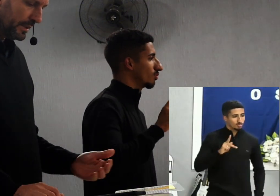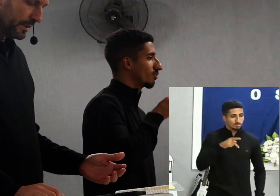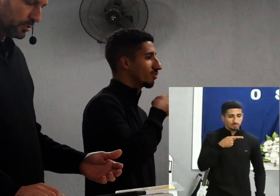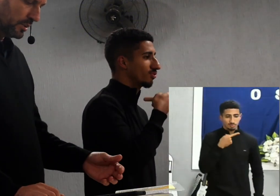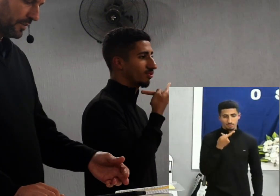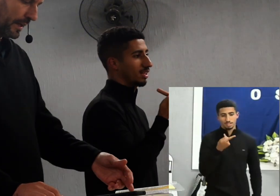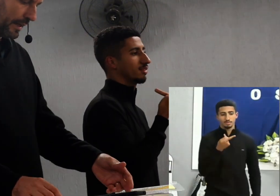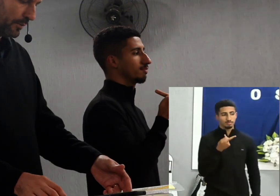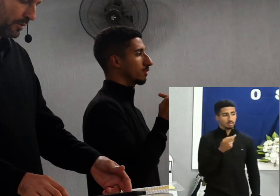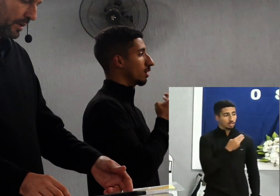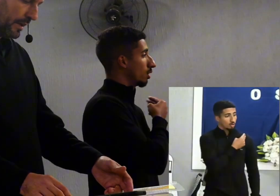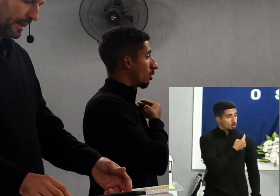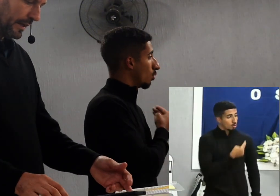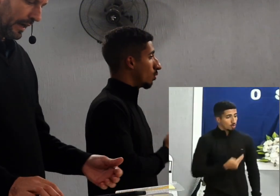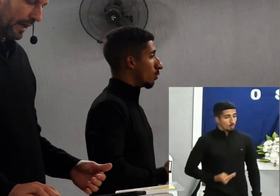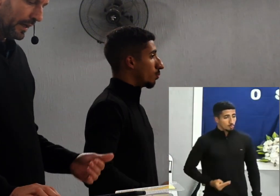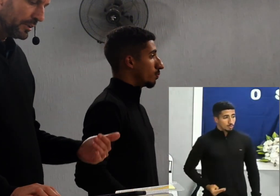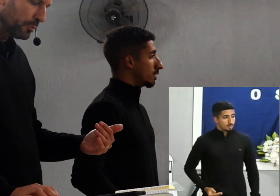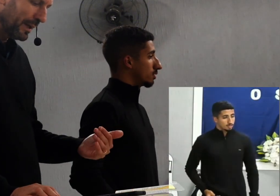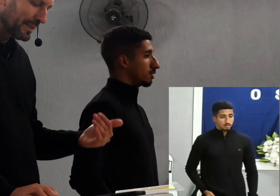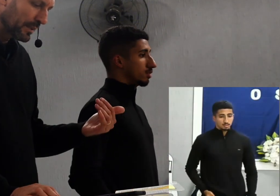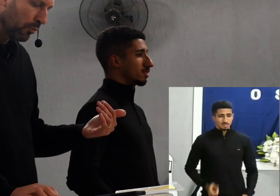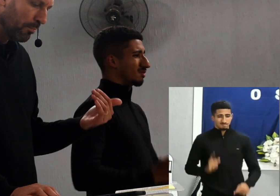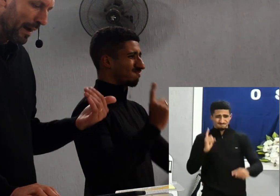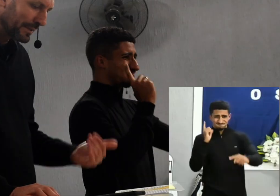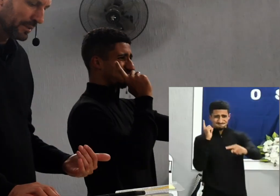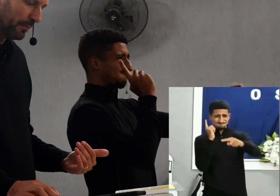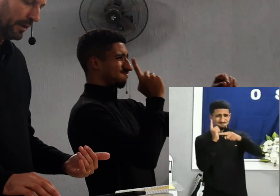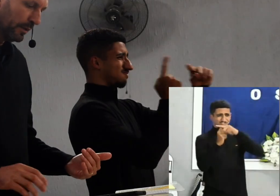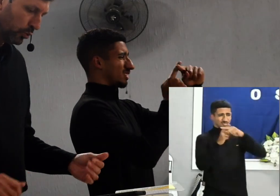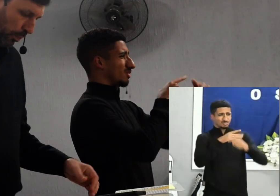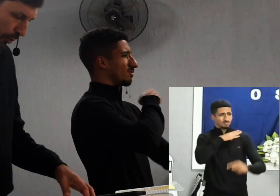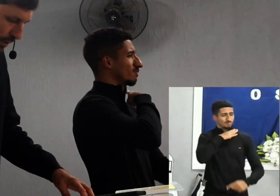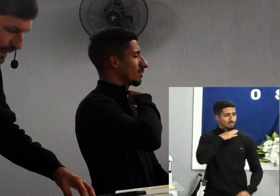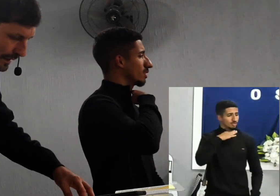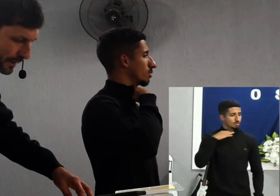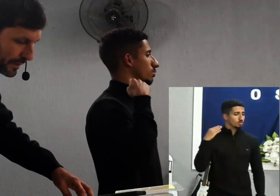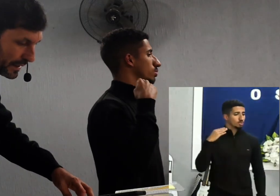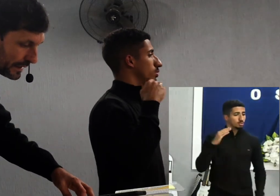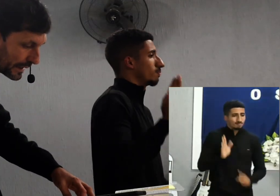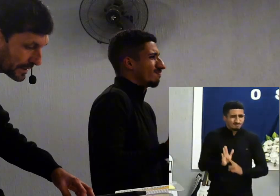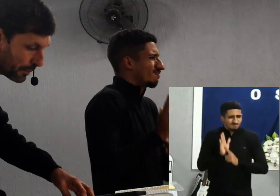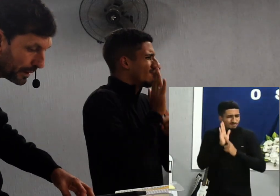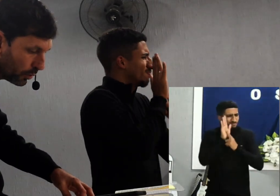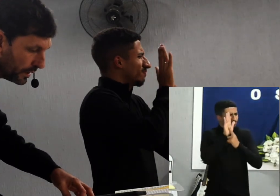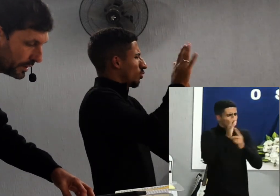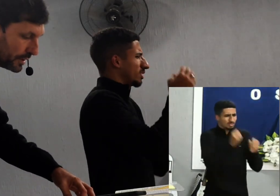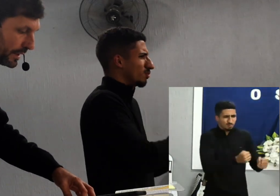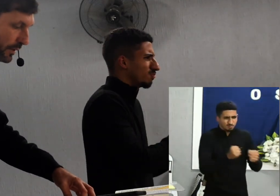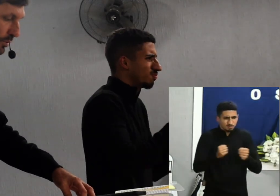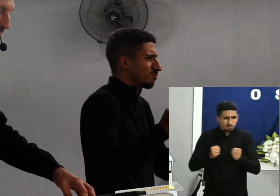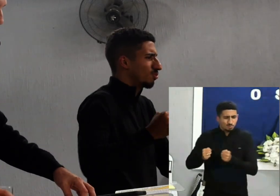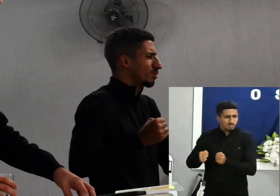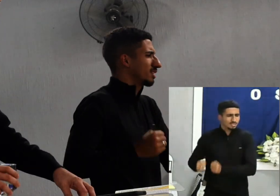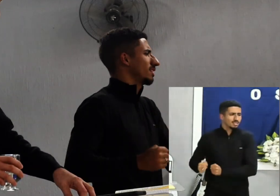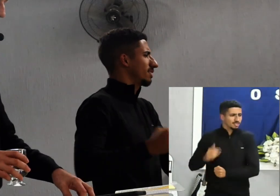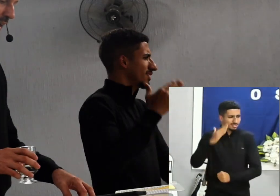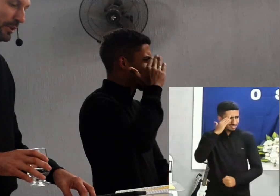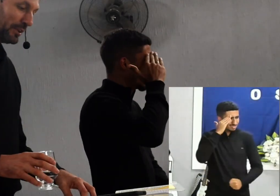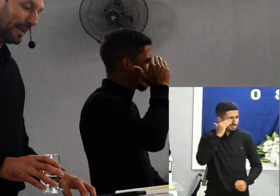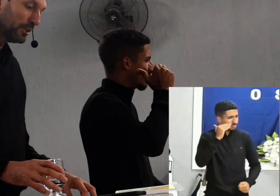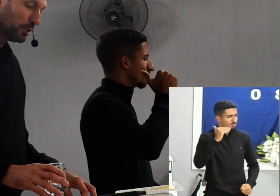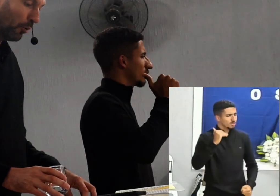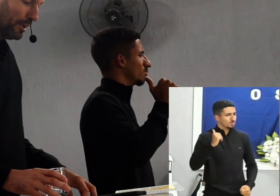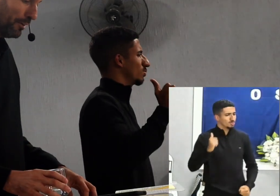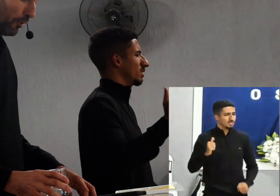O Messias crucificado é a expressão máxima do poder e da sabedoria de Deus. E